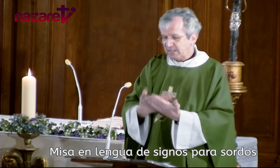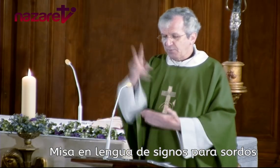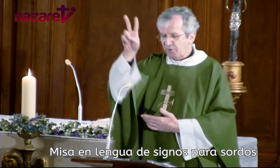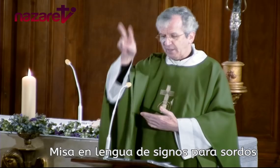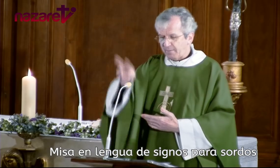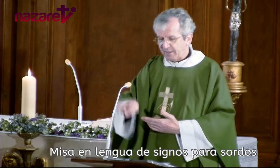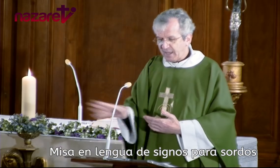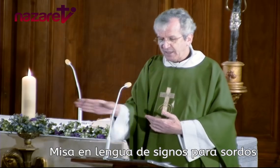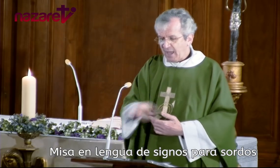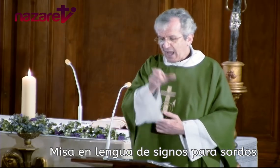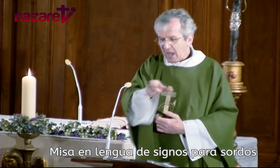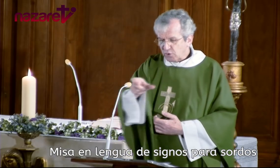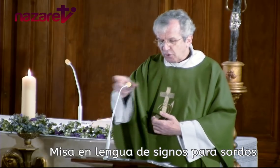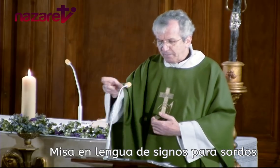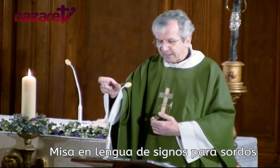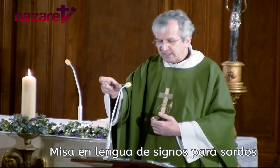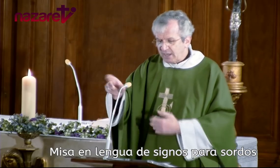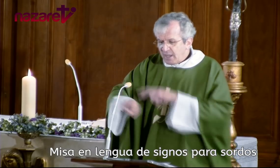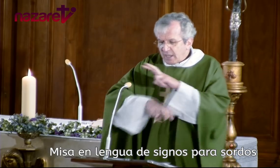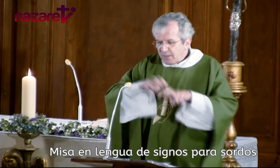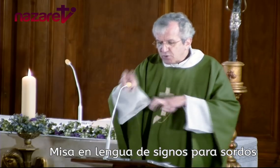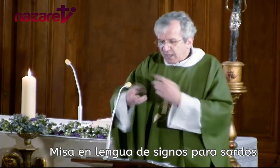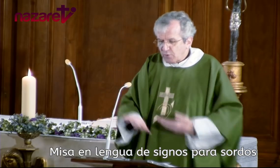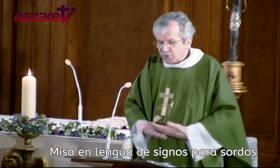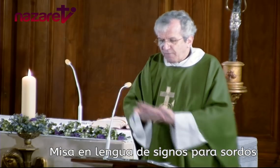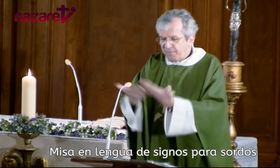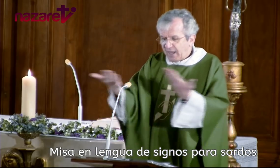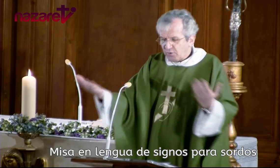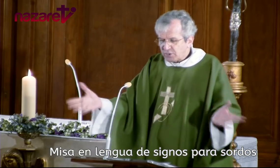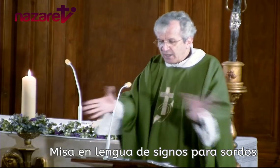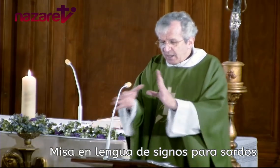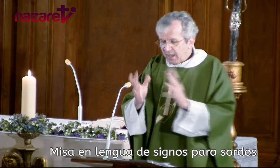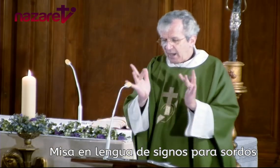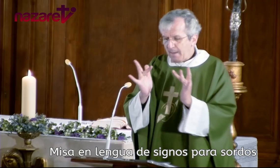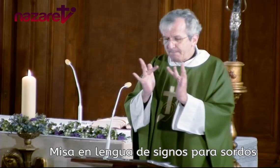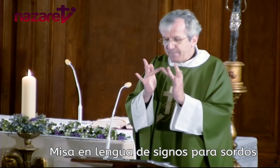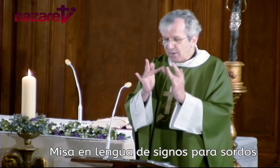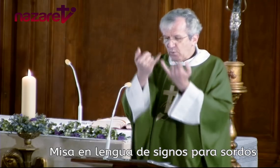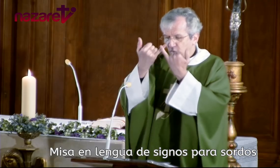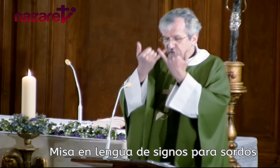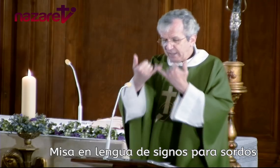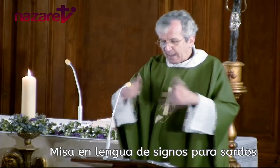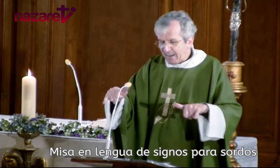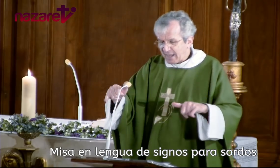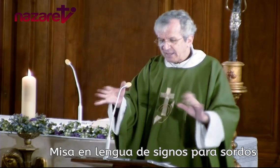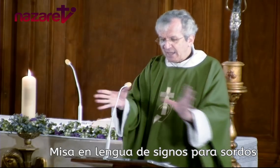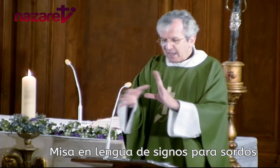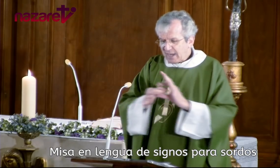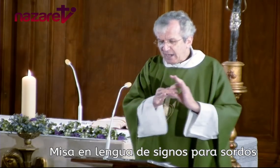testimonio de la verdad a los hombres y busquemos confiados el vínculo de la paz y la